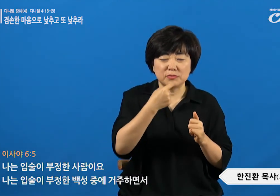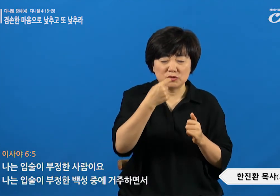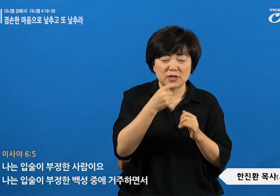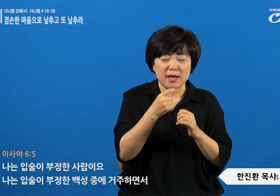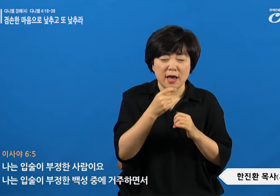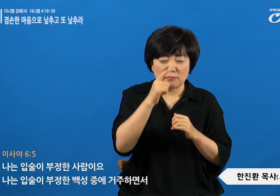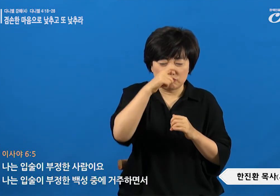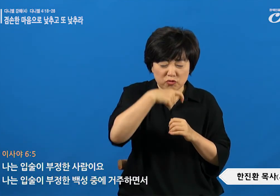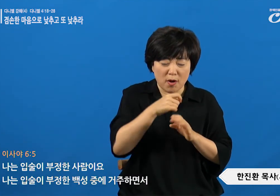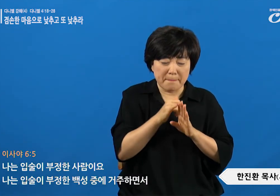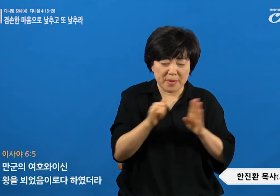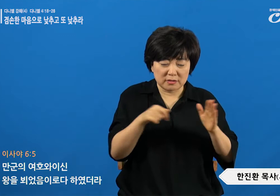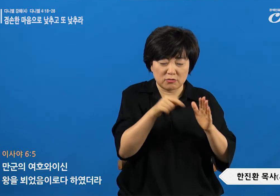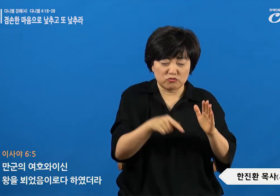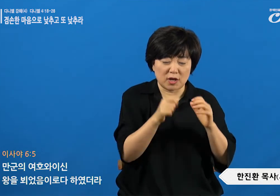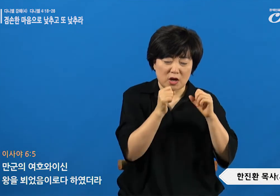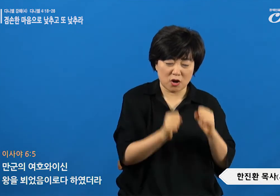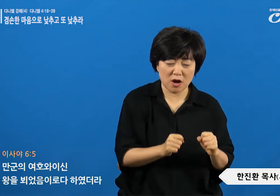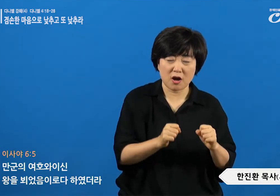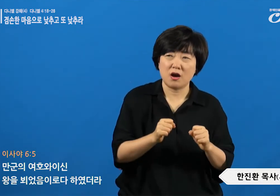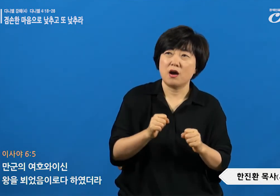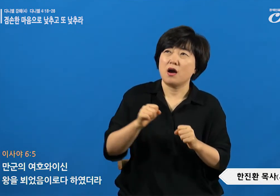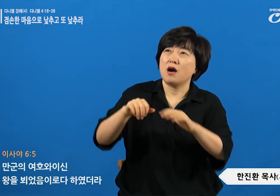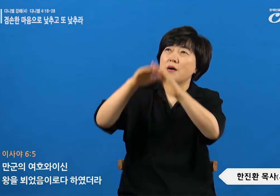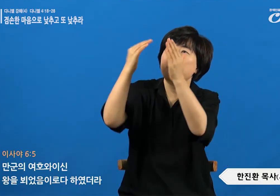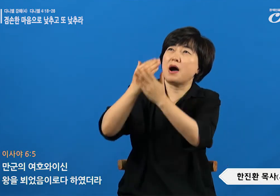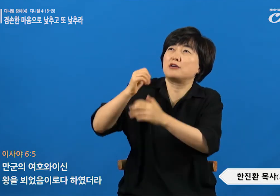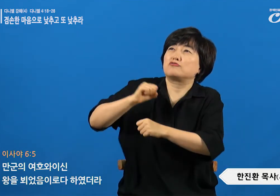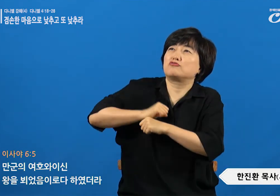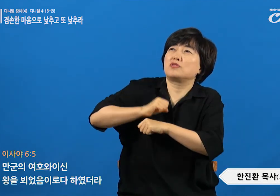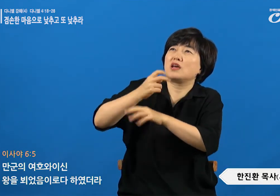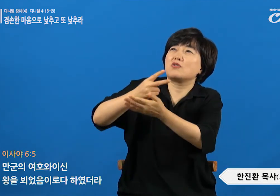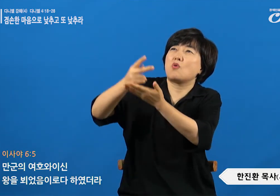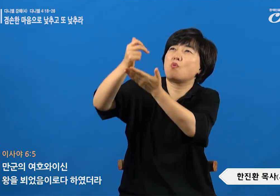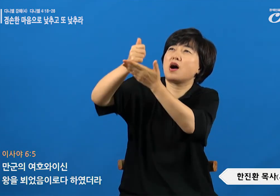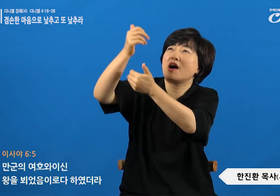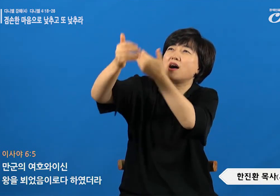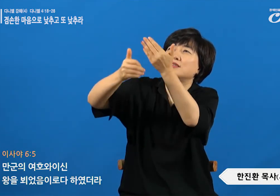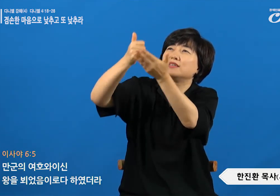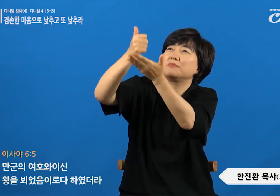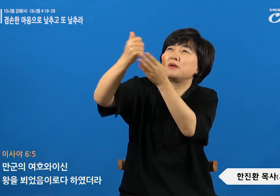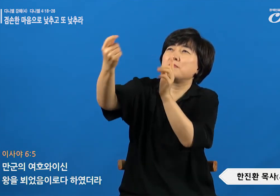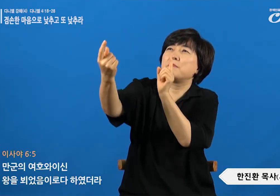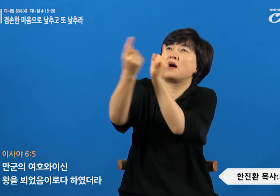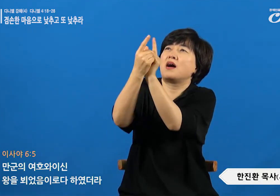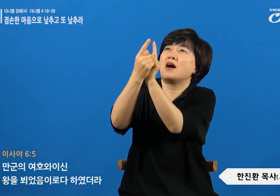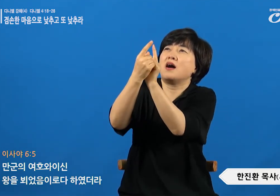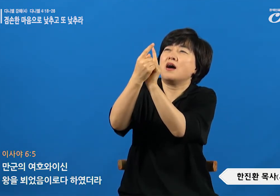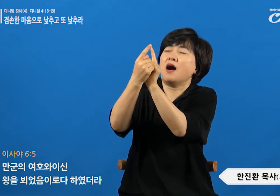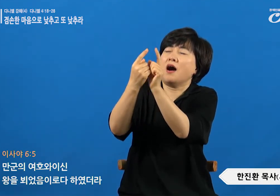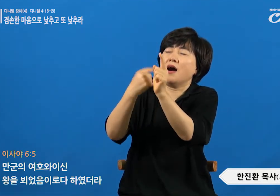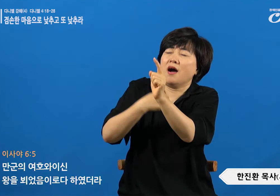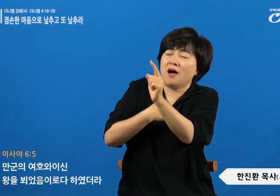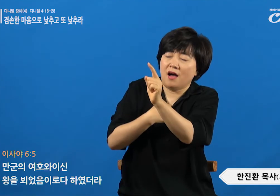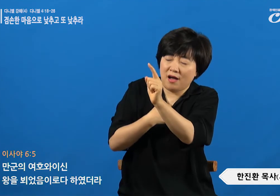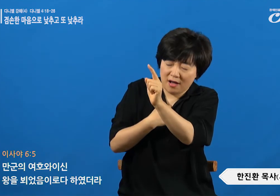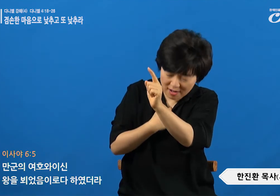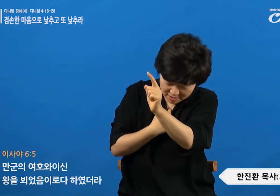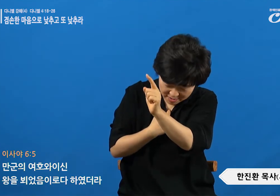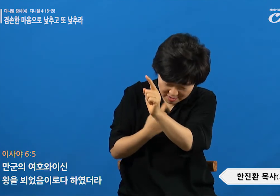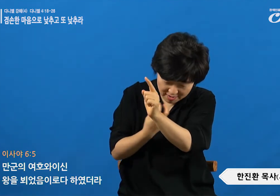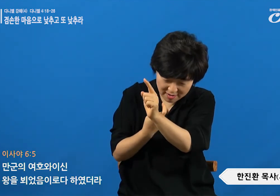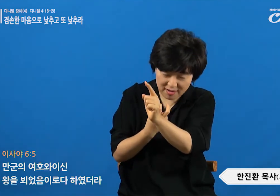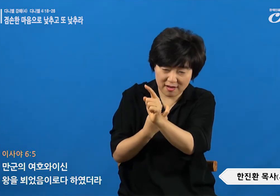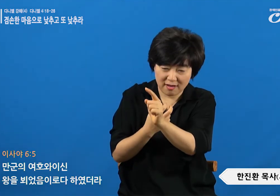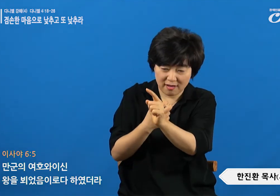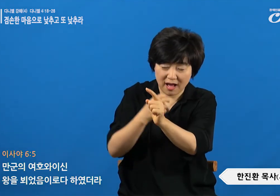입술이 부정한 백성 중에 거주하면서 만군의 여호와이신 왕을 배웠음이라 하였더라. 하나님